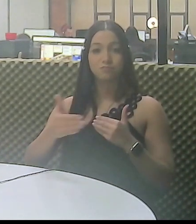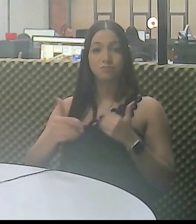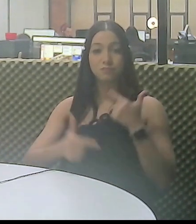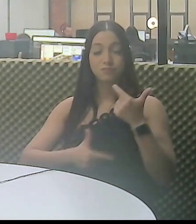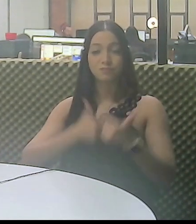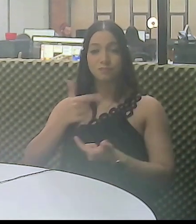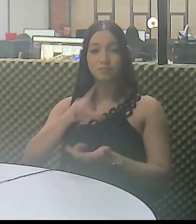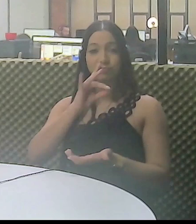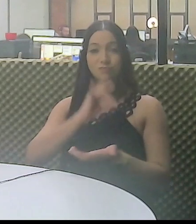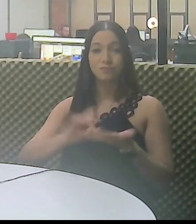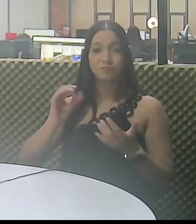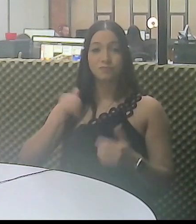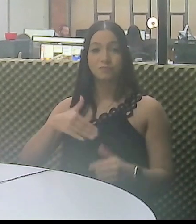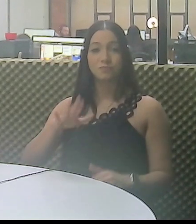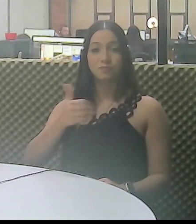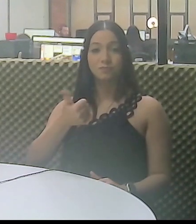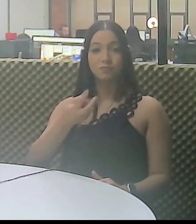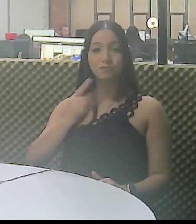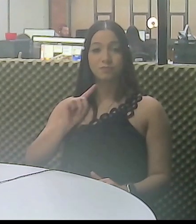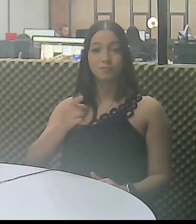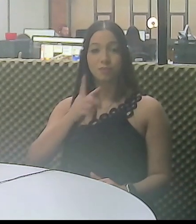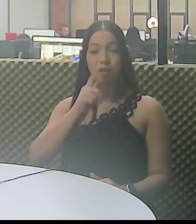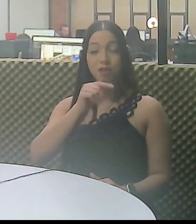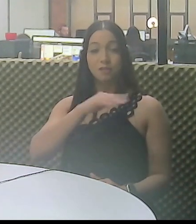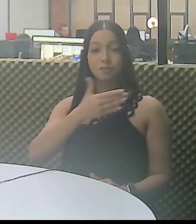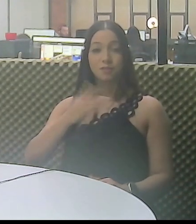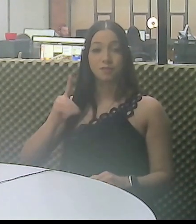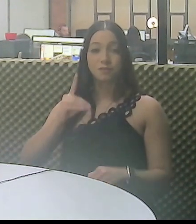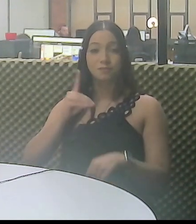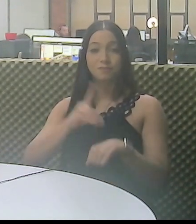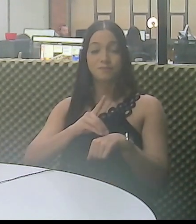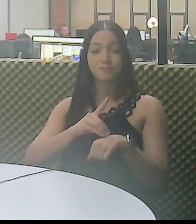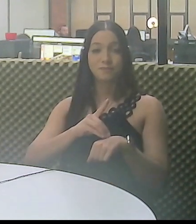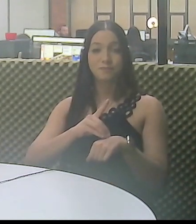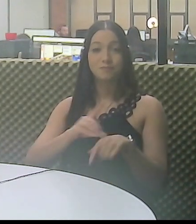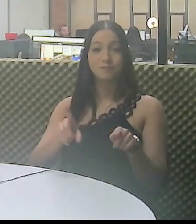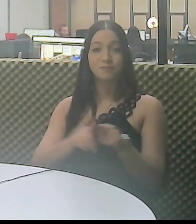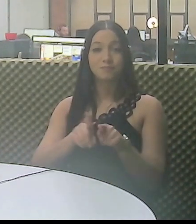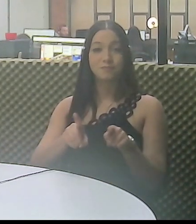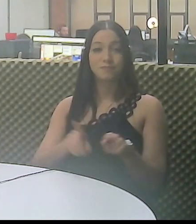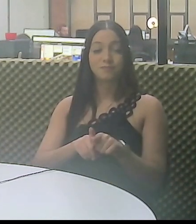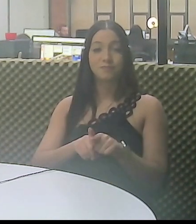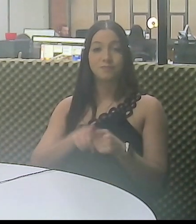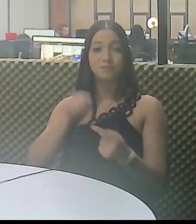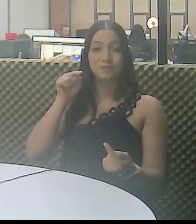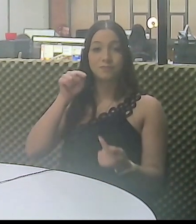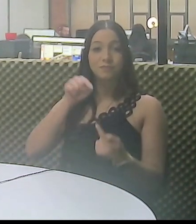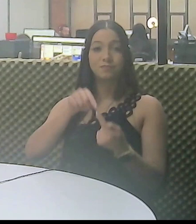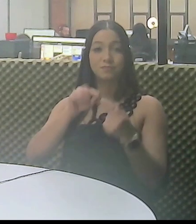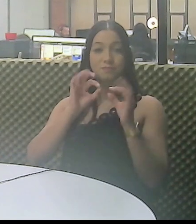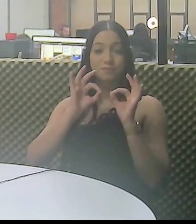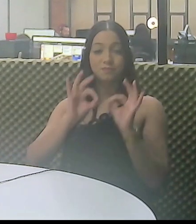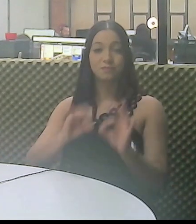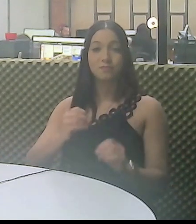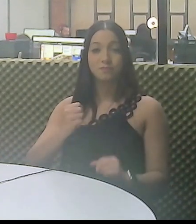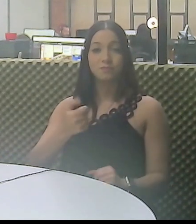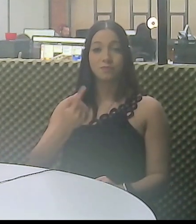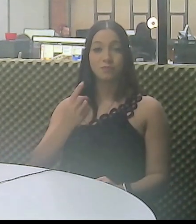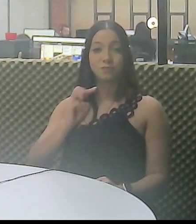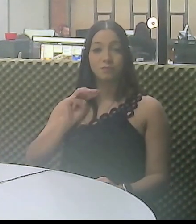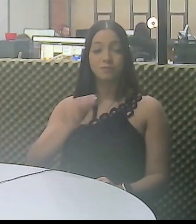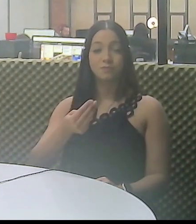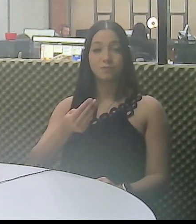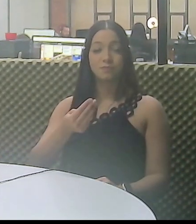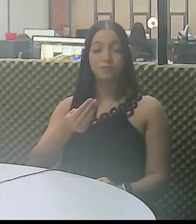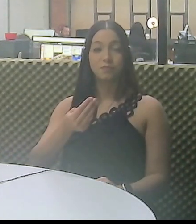resultou na eliminação de mais de 13 mil criadouros do Aedes aegypti. Além disso, foi dado destinação correta para quase